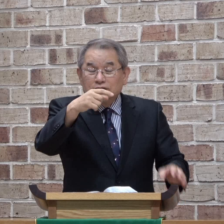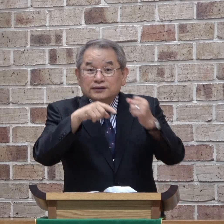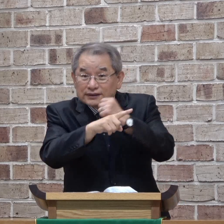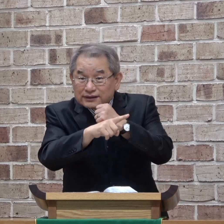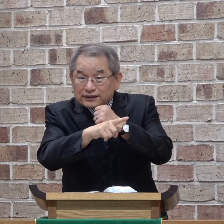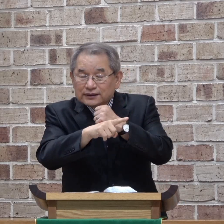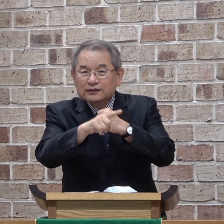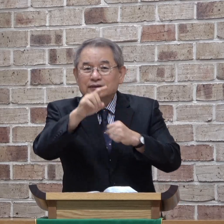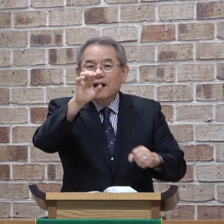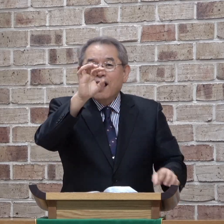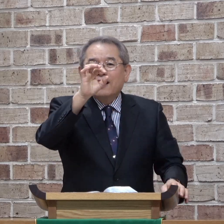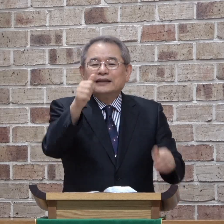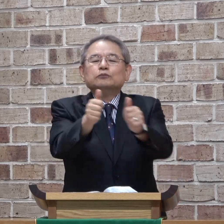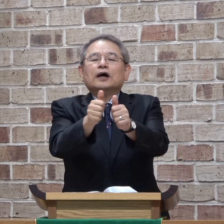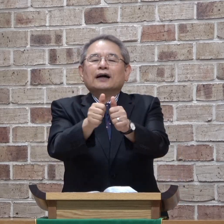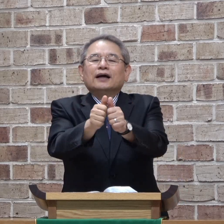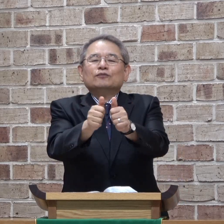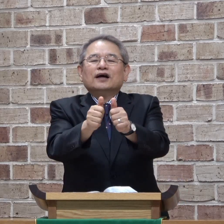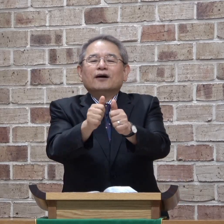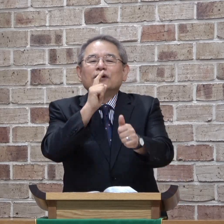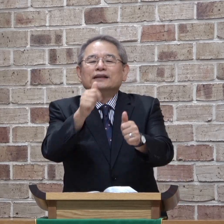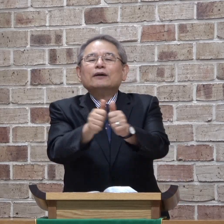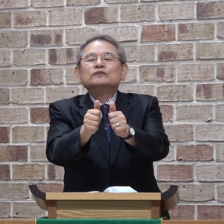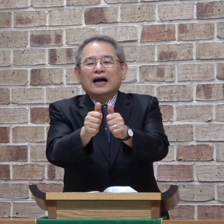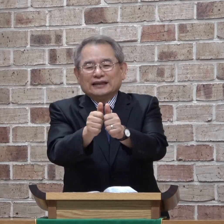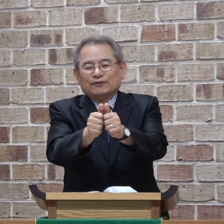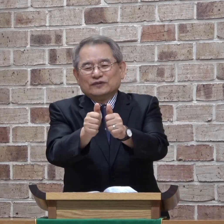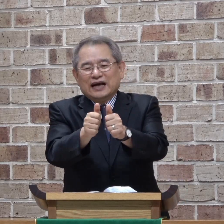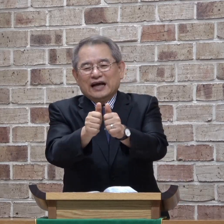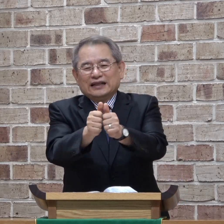그 아몬의 뜻은 남자를 뜻합니다.